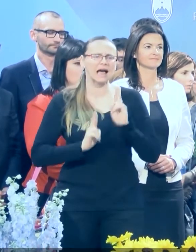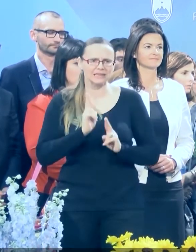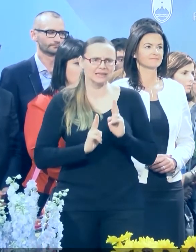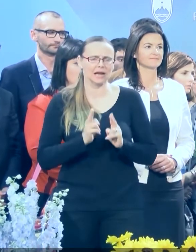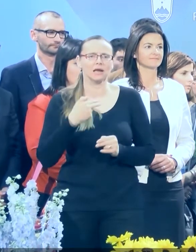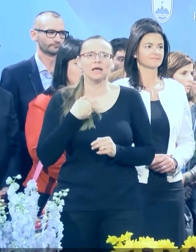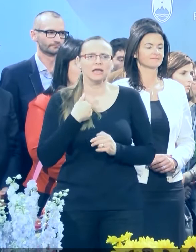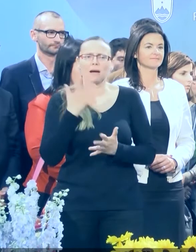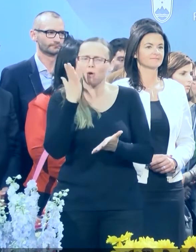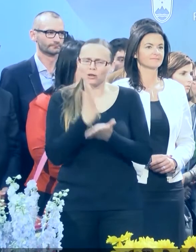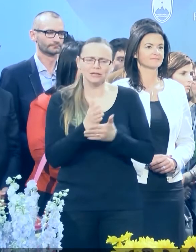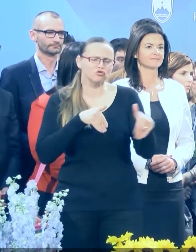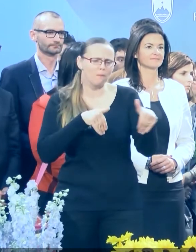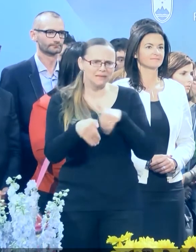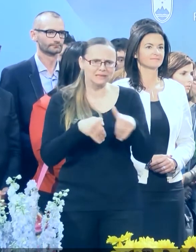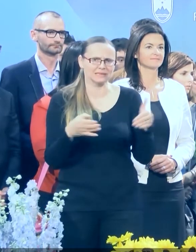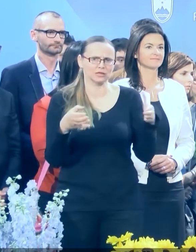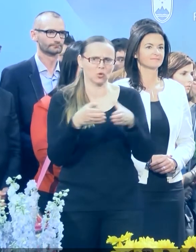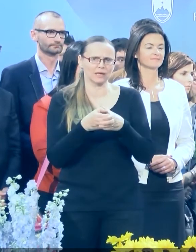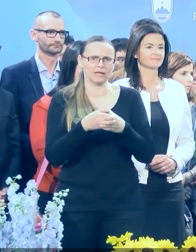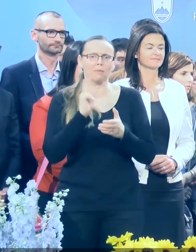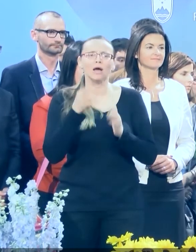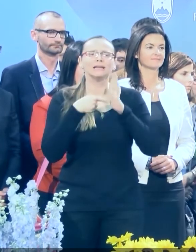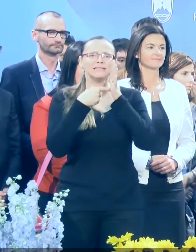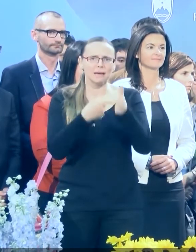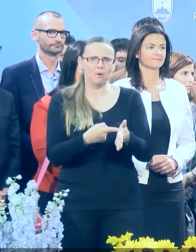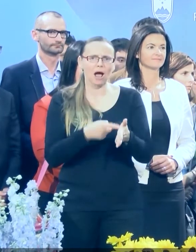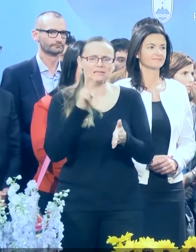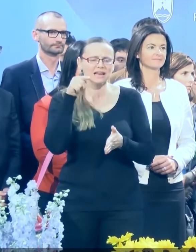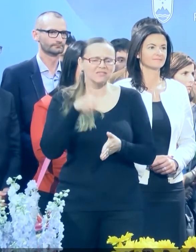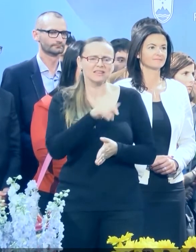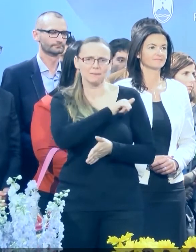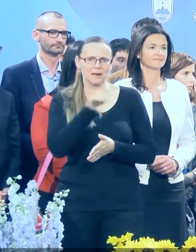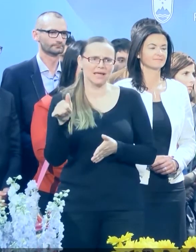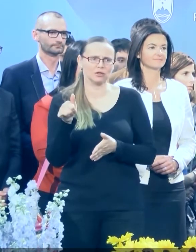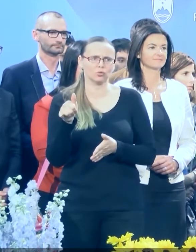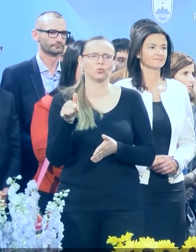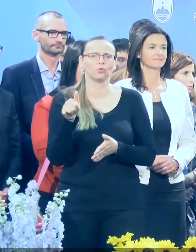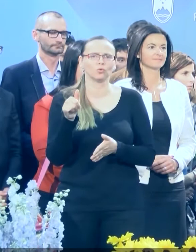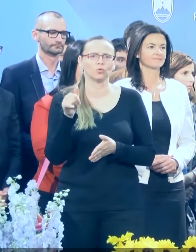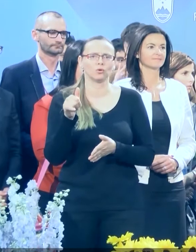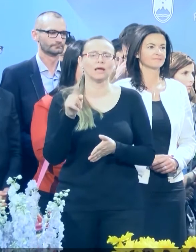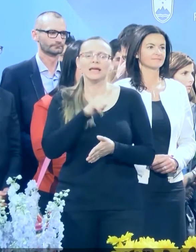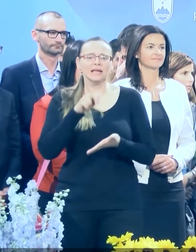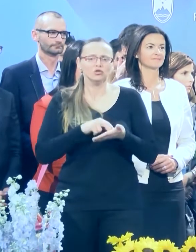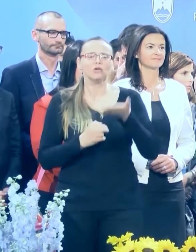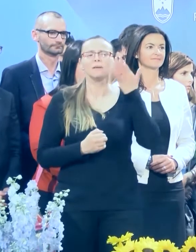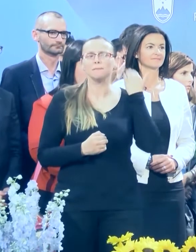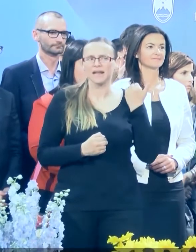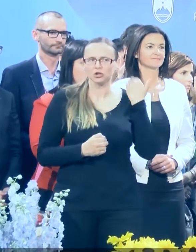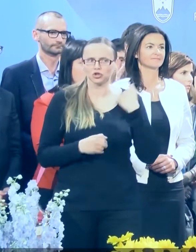odlično ministersko ekipo, ki se je izkazala v tem letu in še v prejšnjih